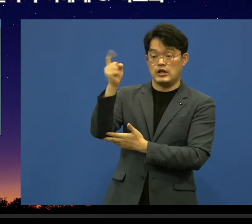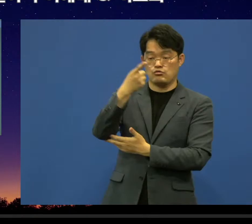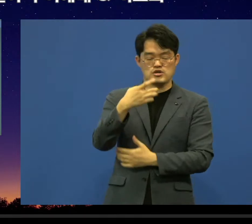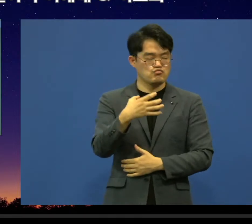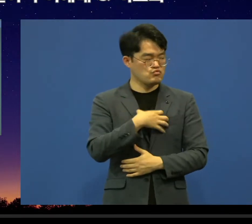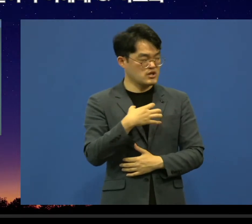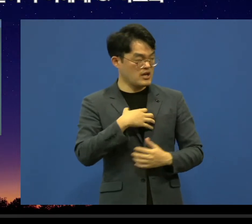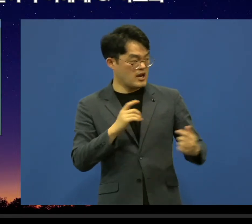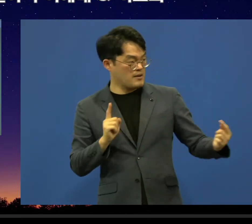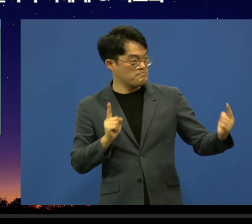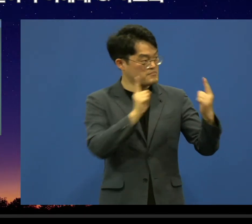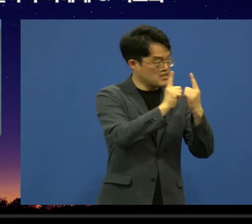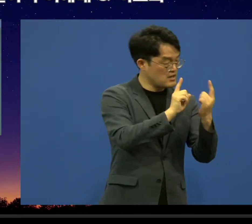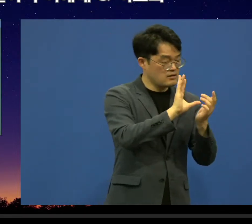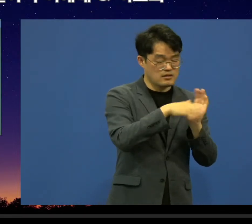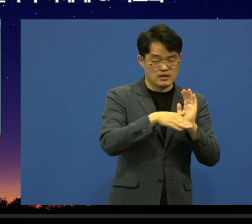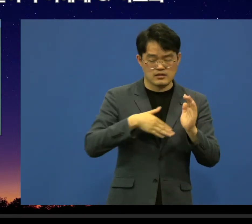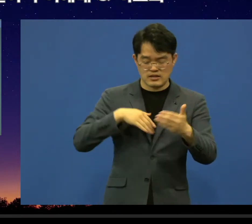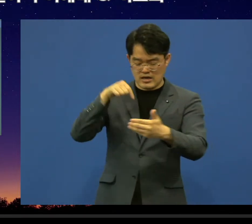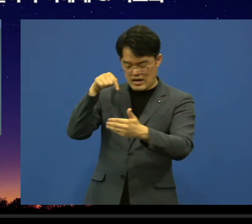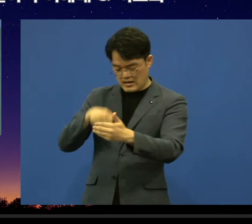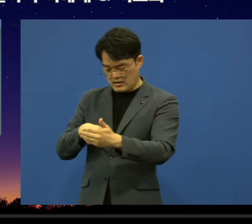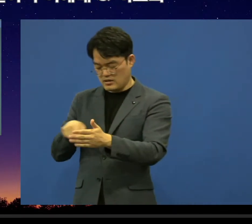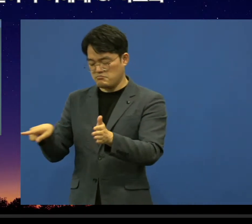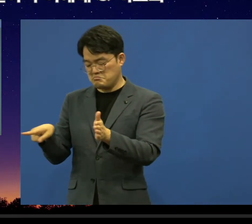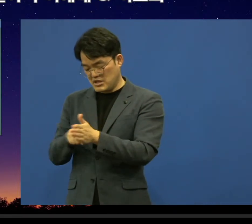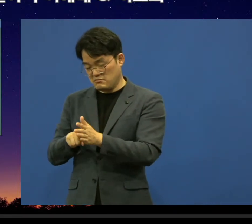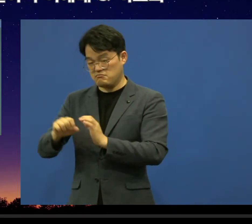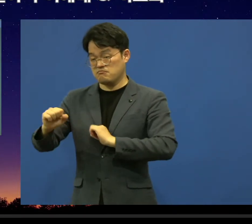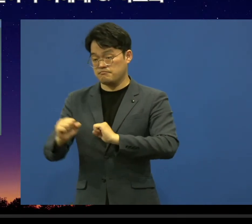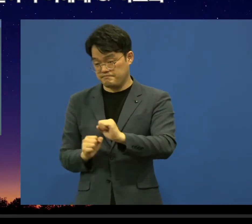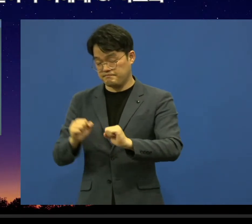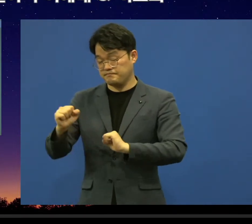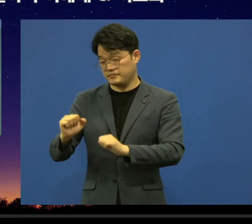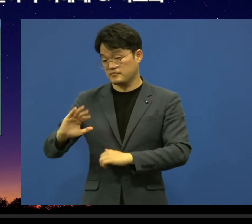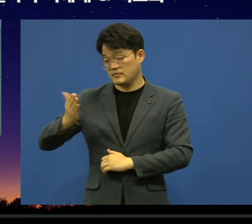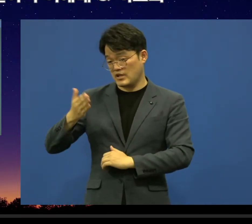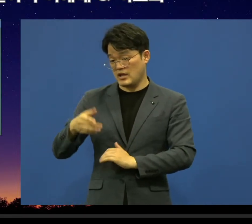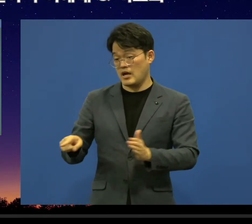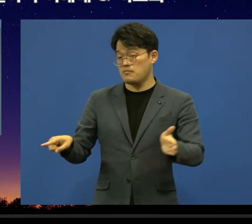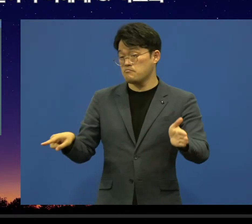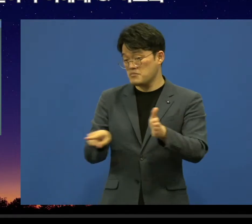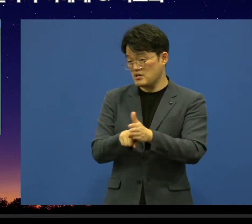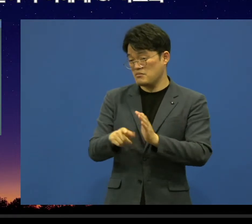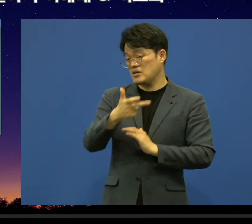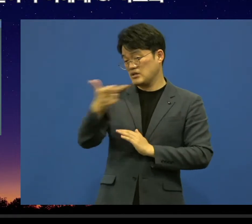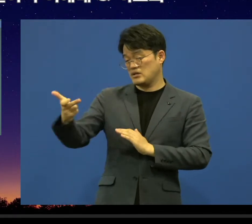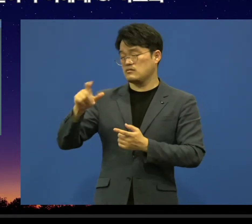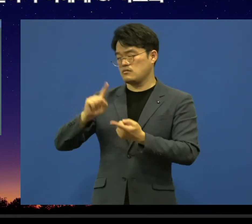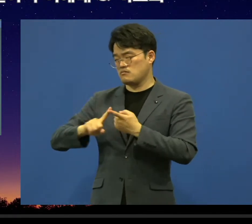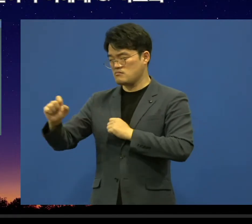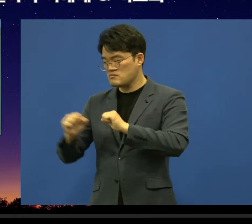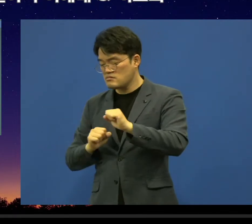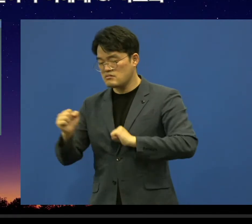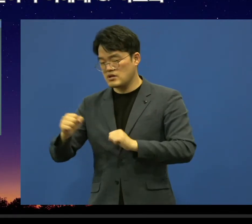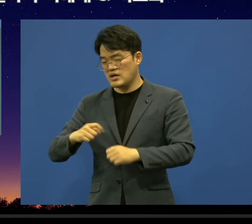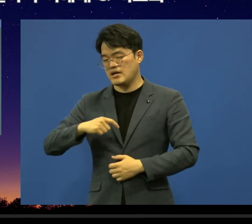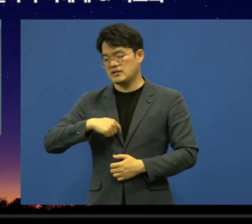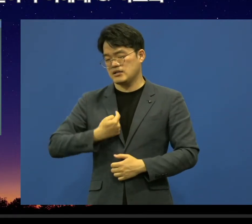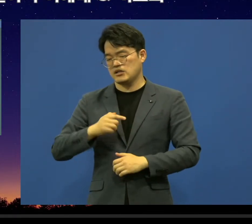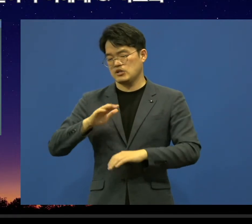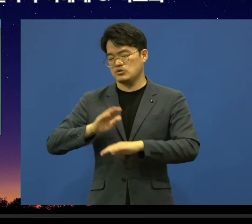만나니 자신의 내면에 있는 믿음이 지금 작동합니다. 그리고 믿음의 크기대로 행동해요. 자신의 손에